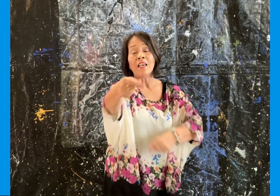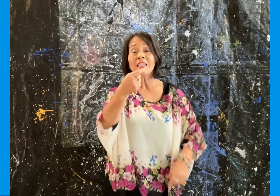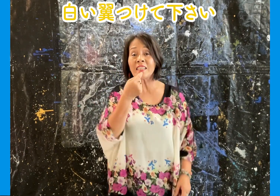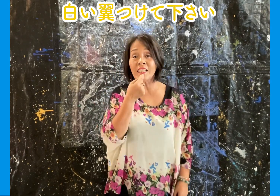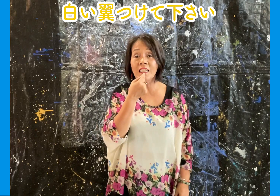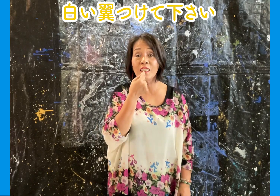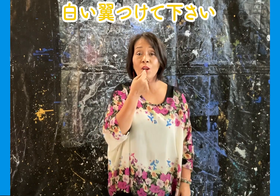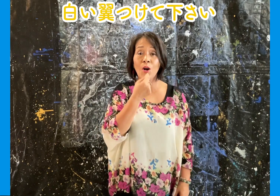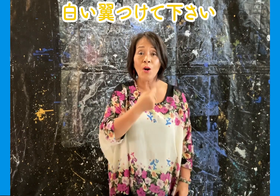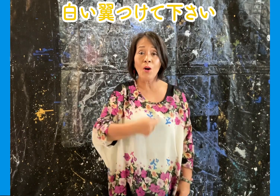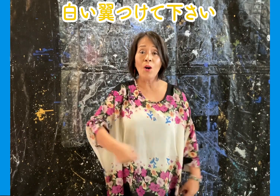白い